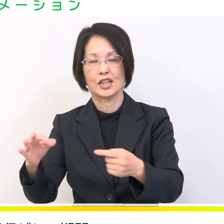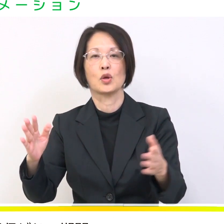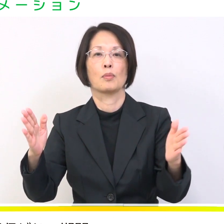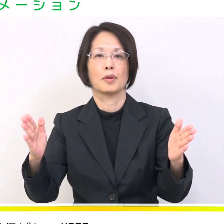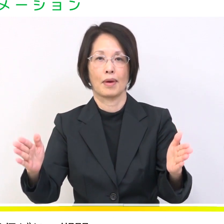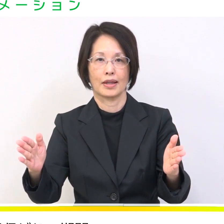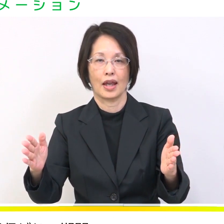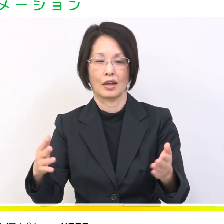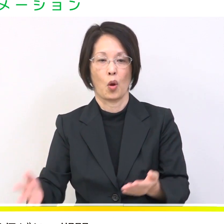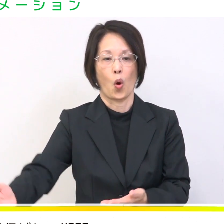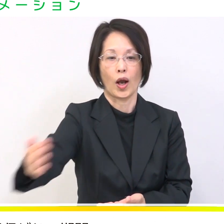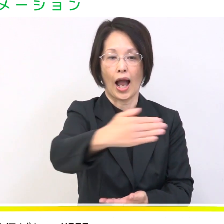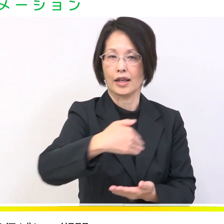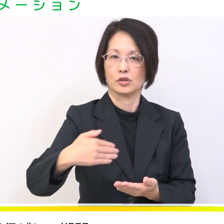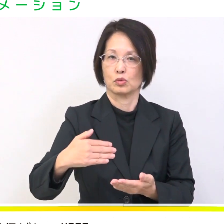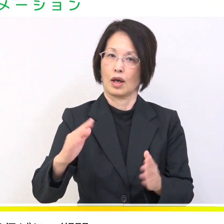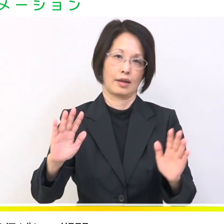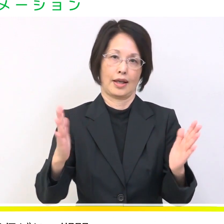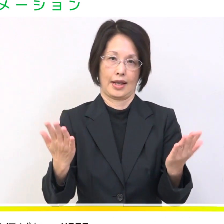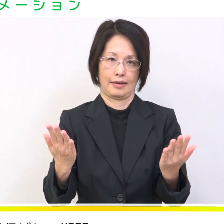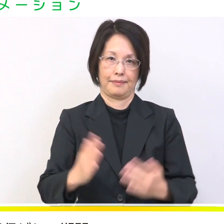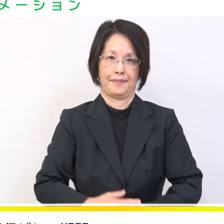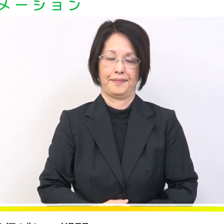行いません